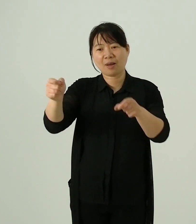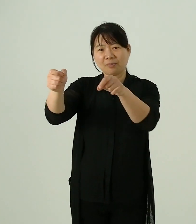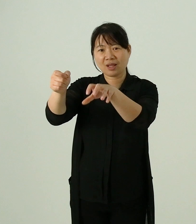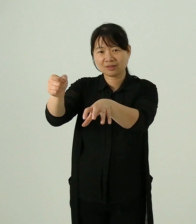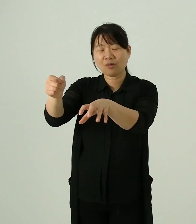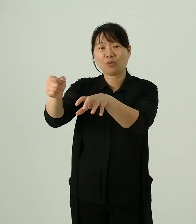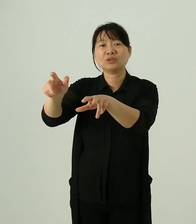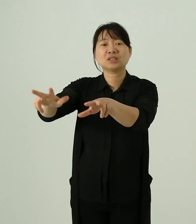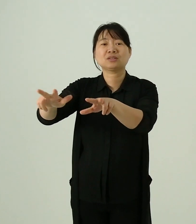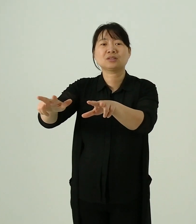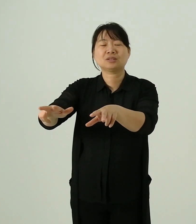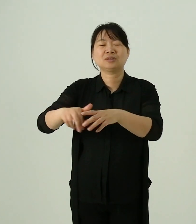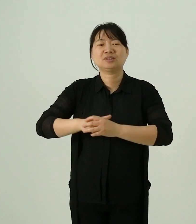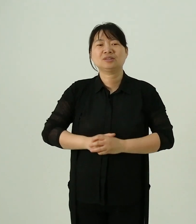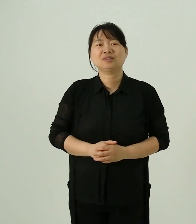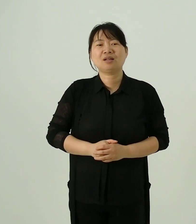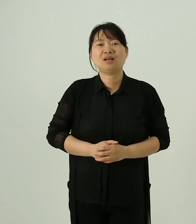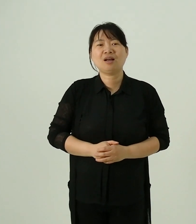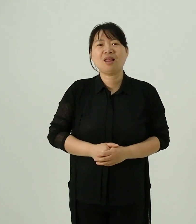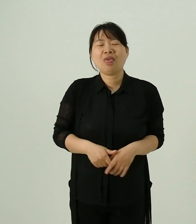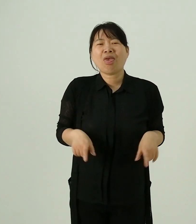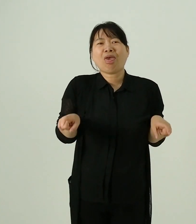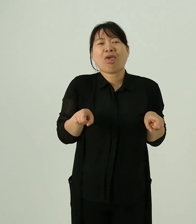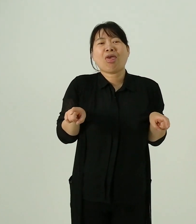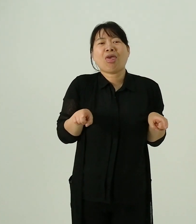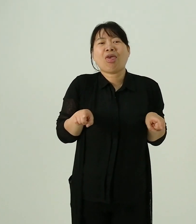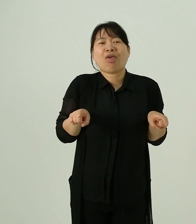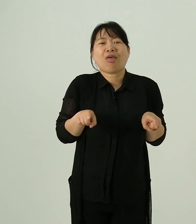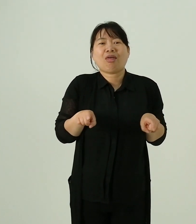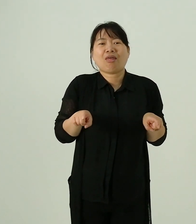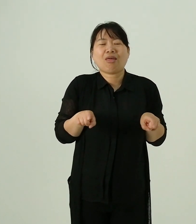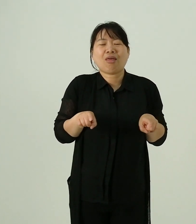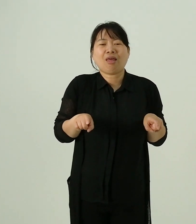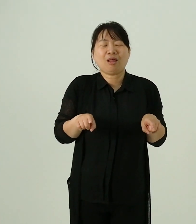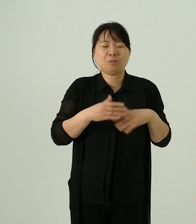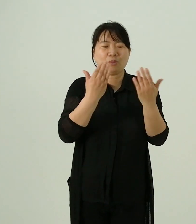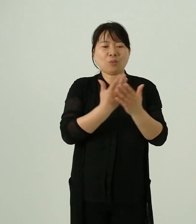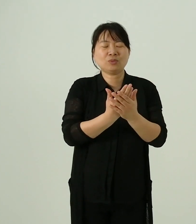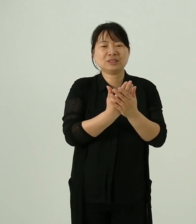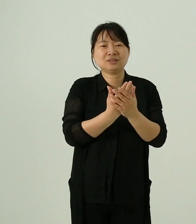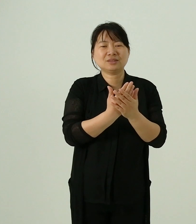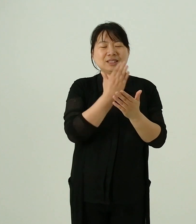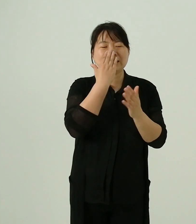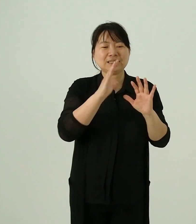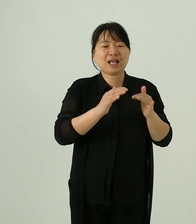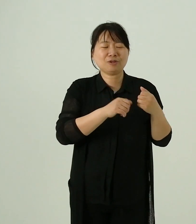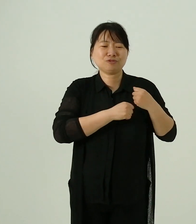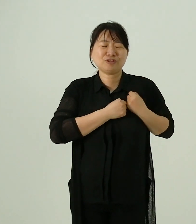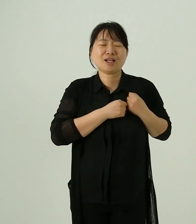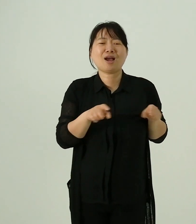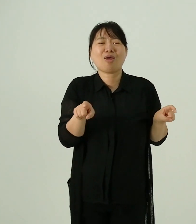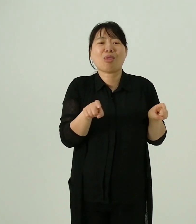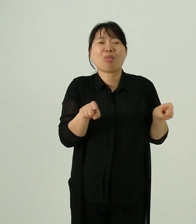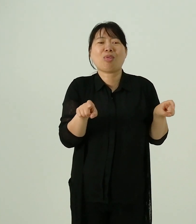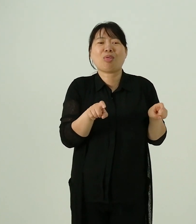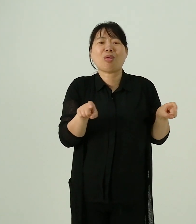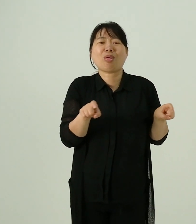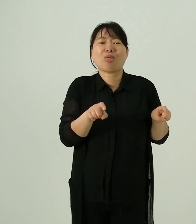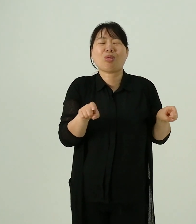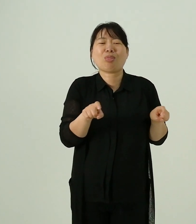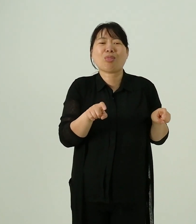골리앗 앞에 사시나무 떨듯 온 이스라엘 군대가 벌벌벌 떨고 있었어요.